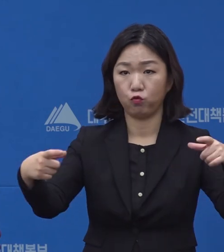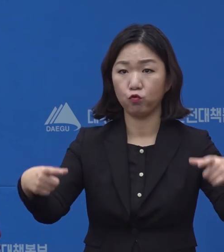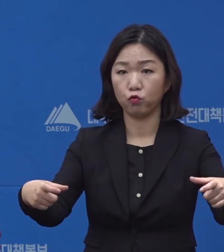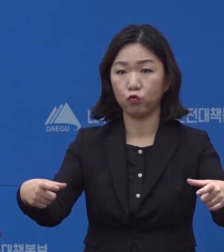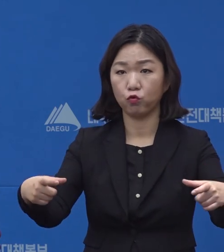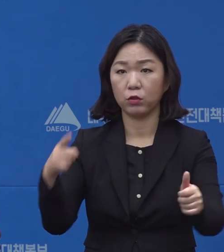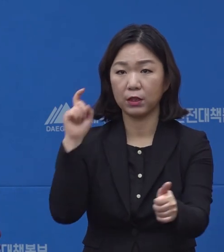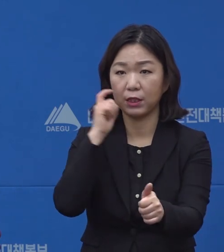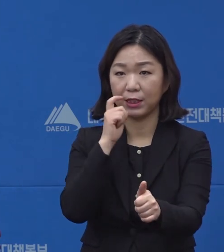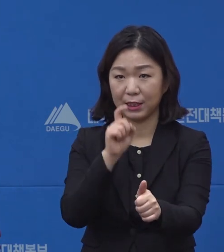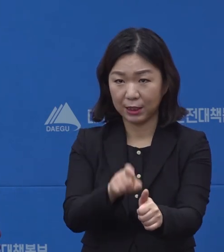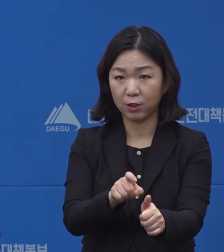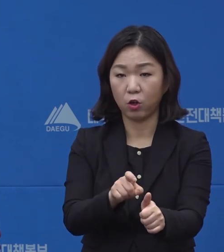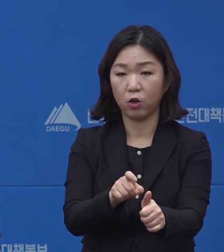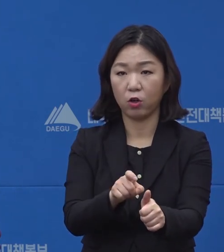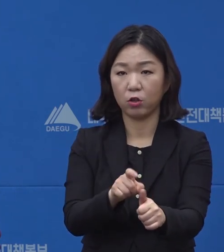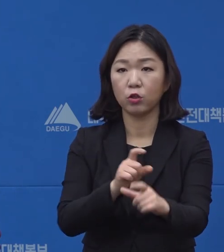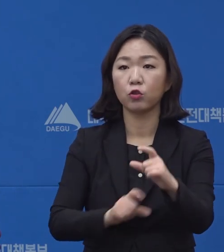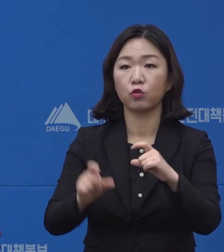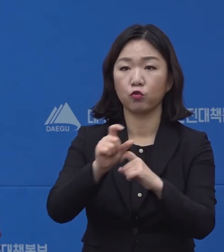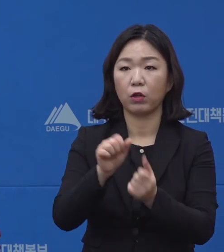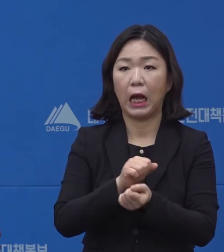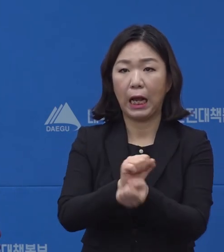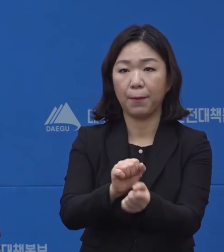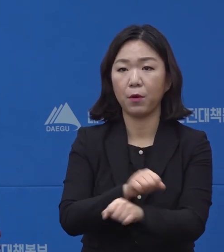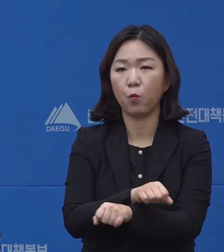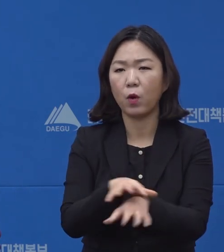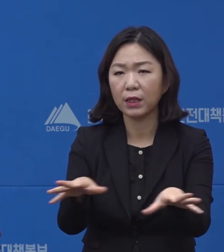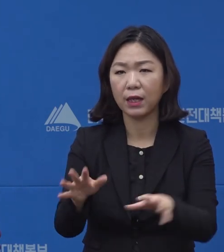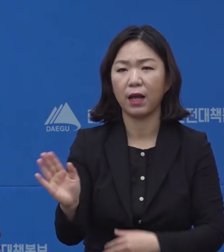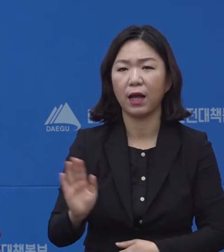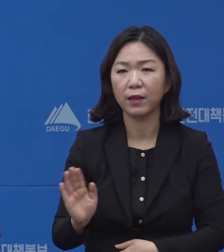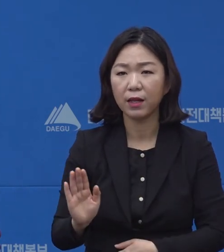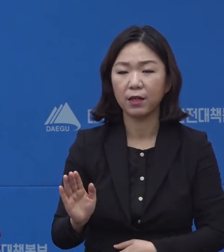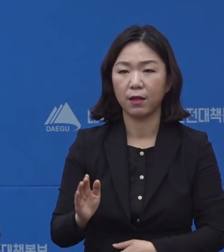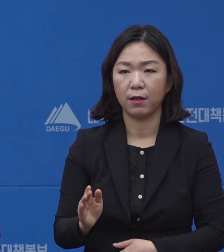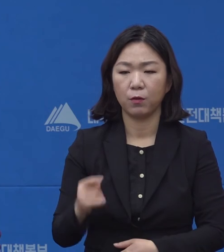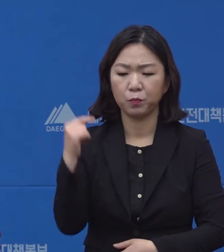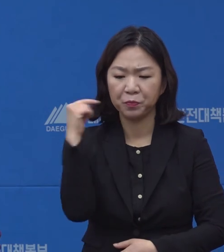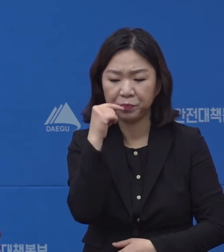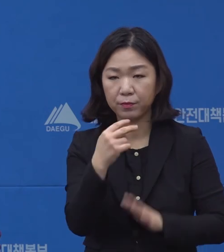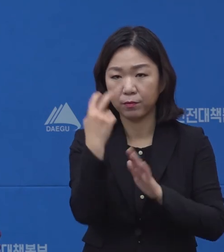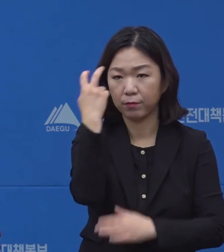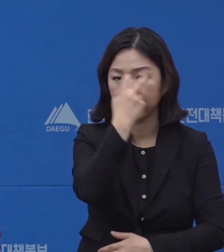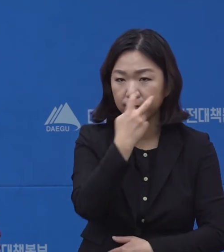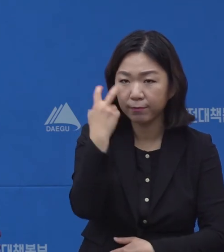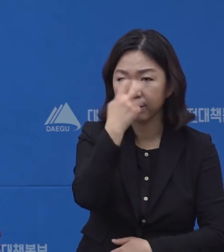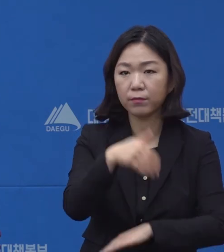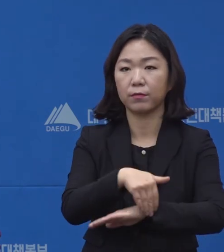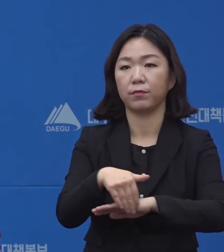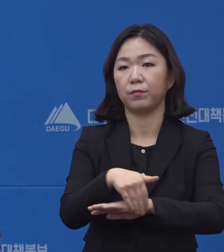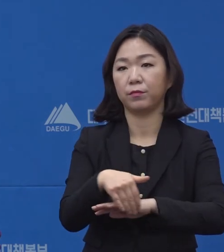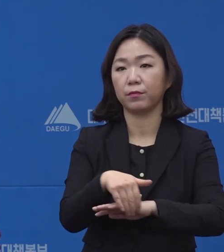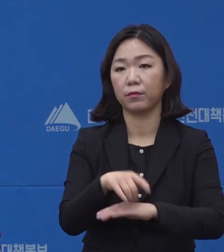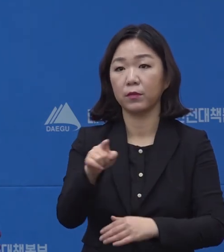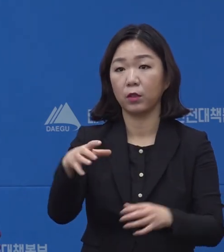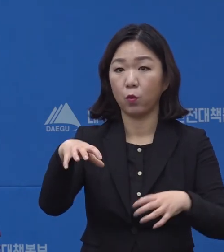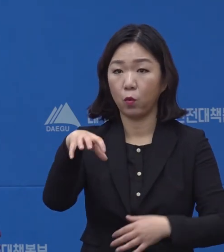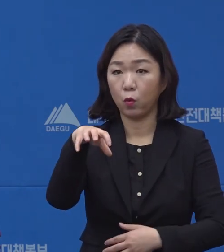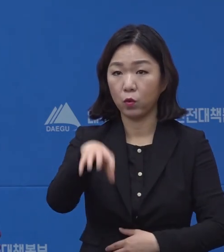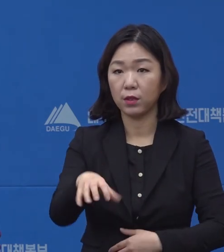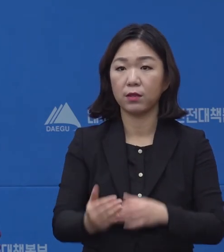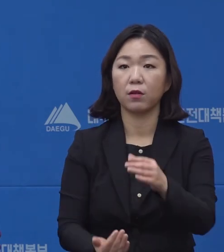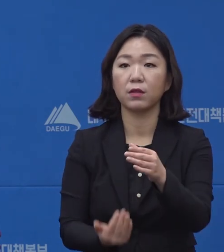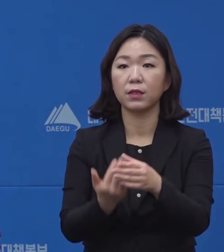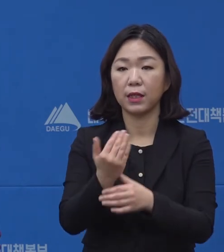특별관리구역으로 설정하여 추가 감염이 확산되지 않도록 철저히 관리할 계획입니다. 이곳에서